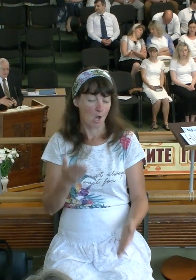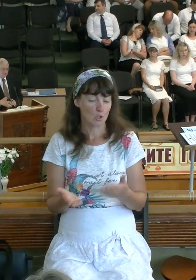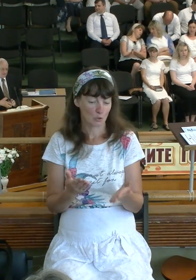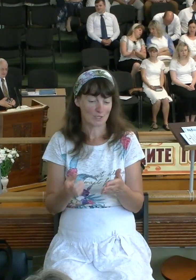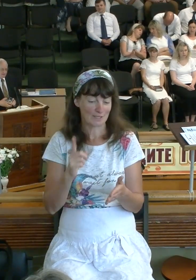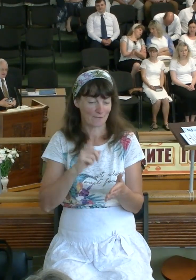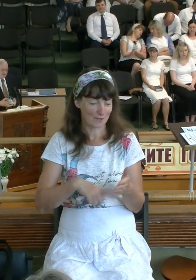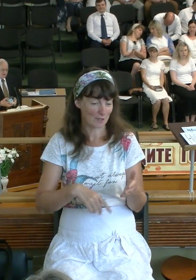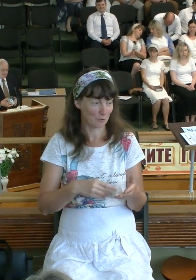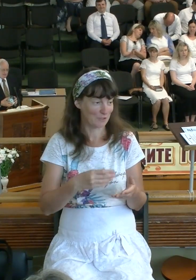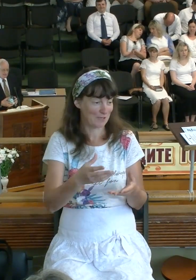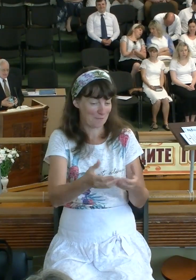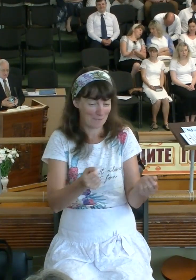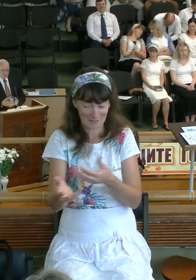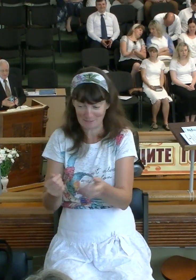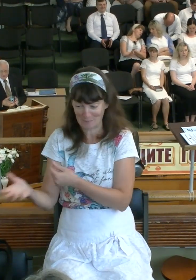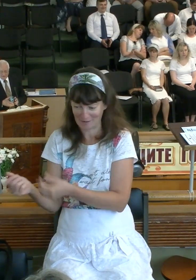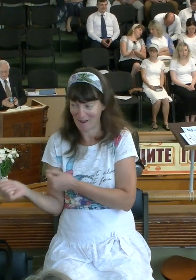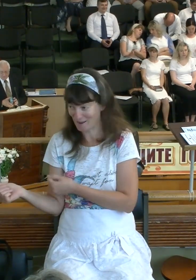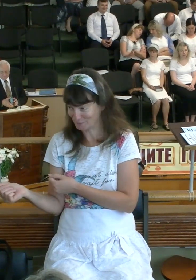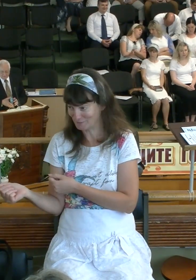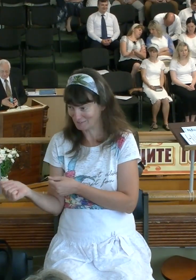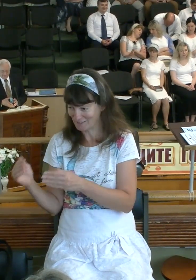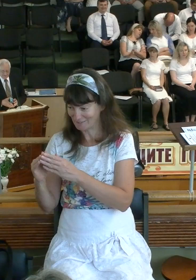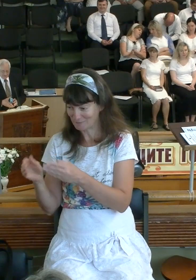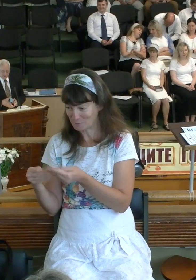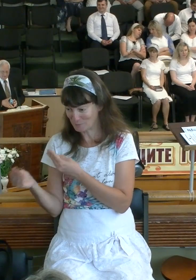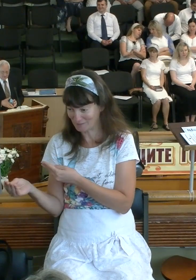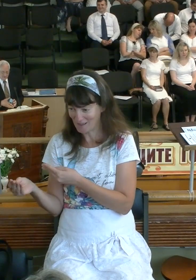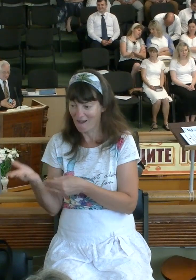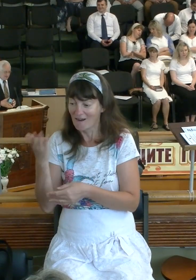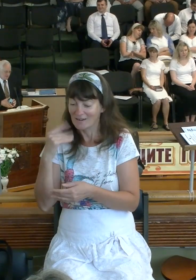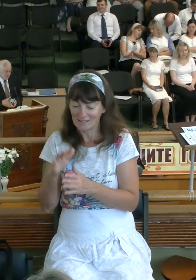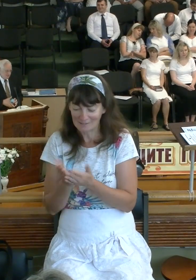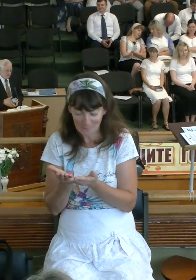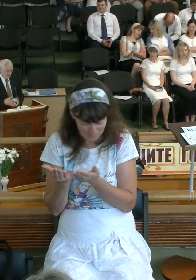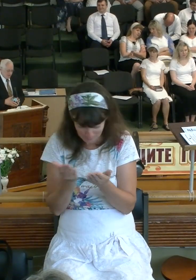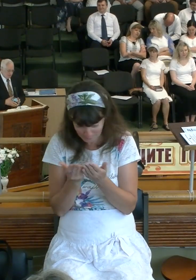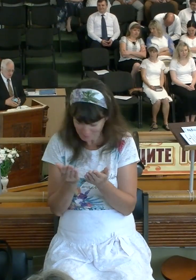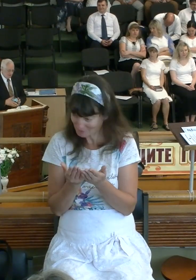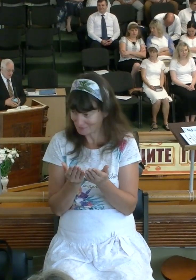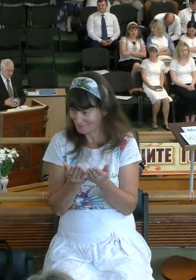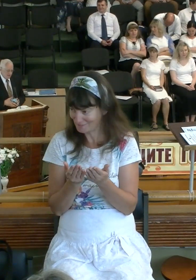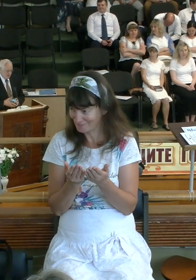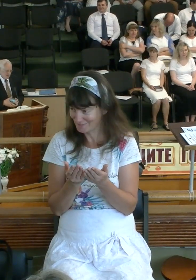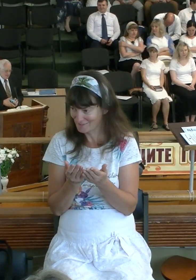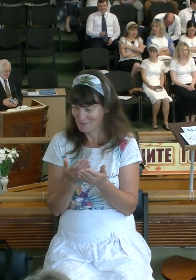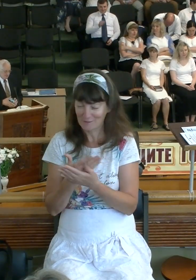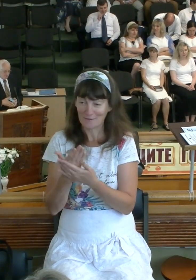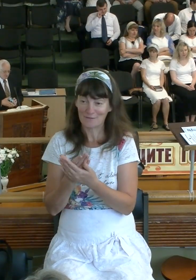члены церкви, и некогда будет Писание читать, пока все эти фильмы пересмотрят.